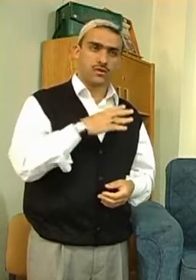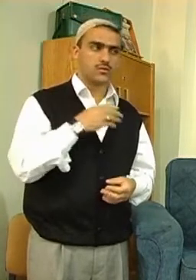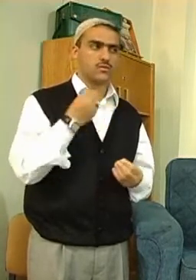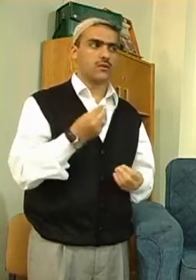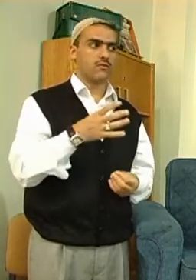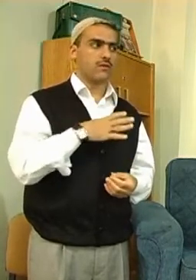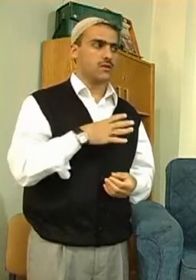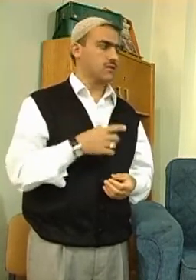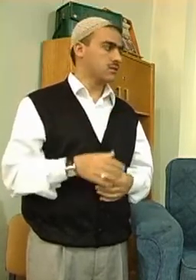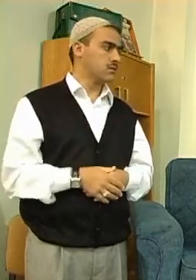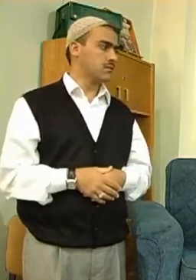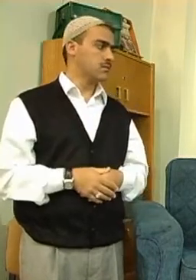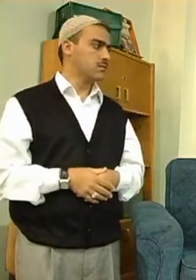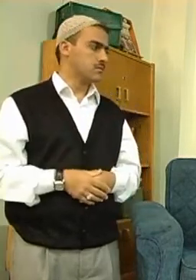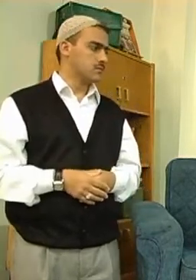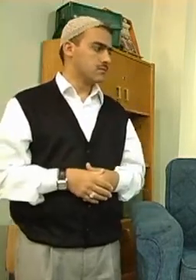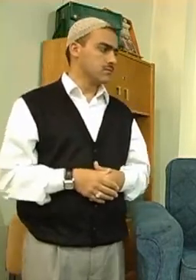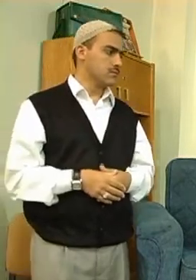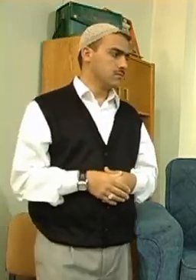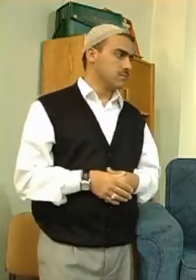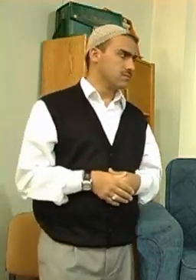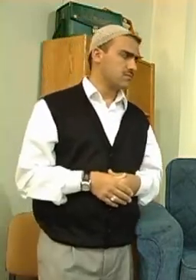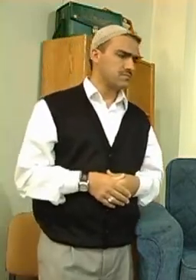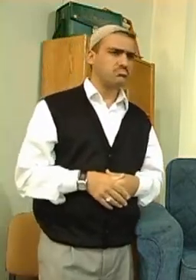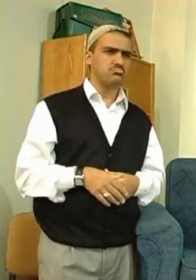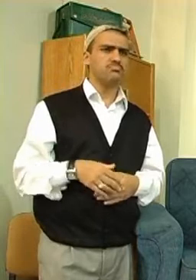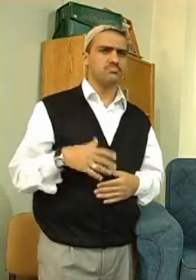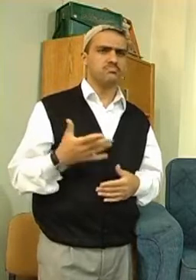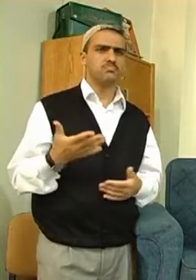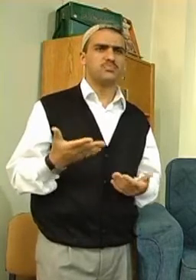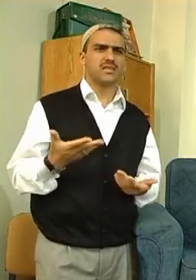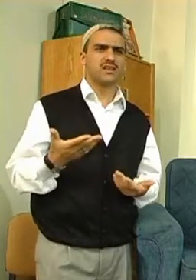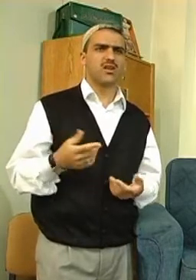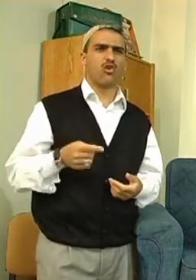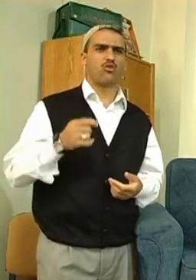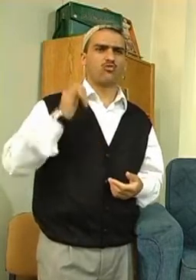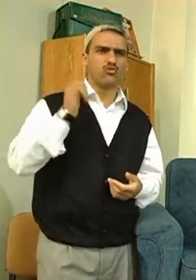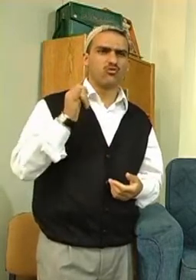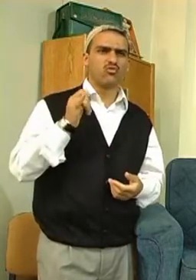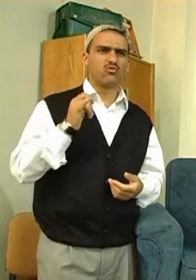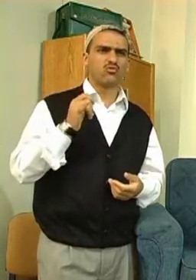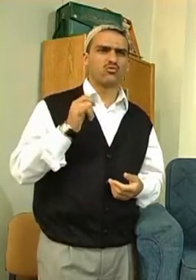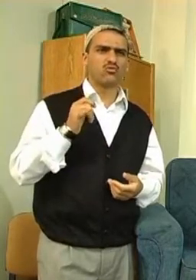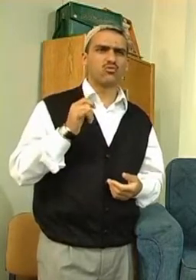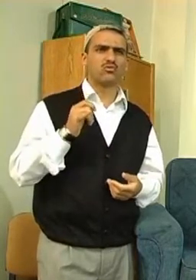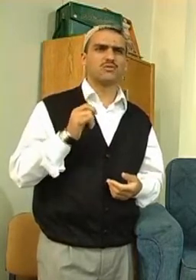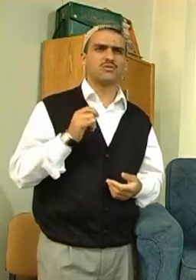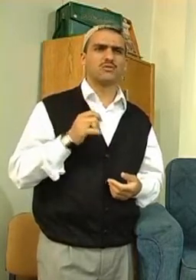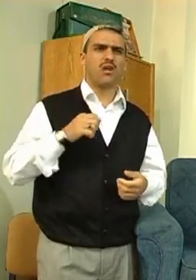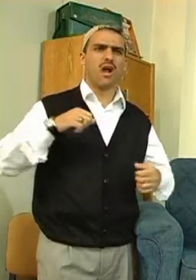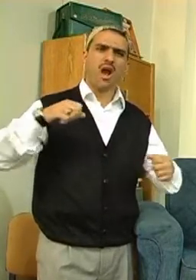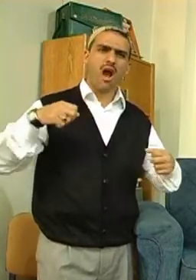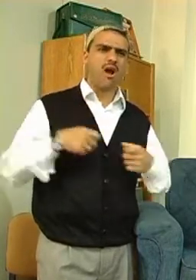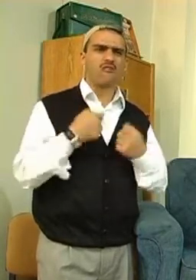küfrü kaldırıyor, şirki kaldırıyor, dalleti kaldırıyor yerine. Efendim, tevhidi değil mi?